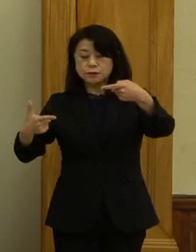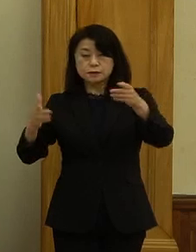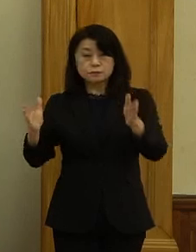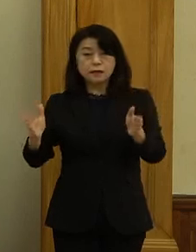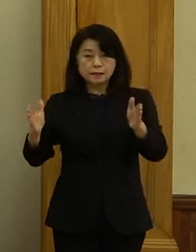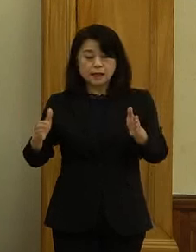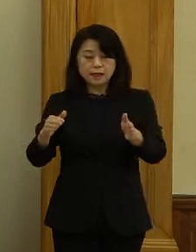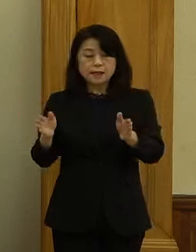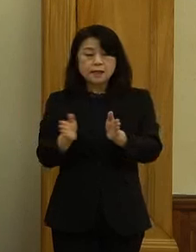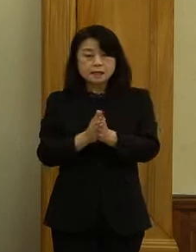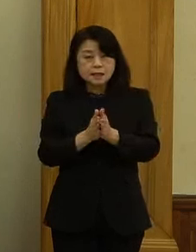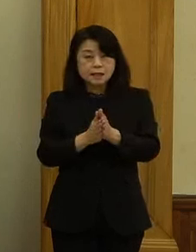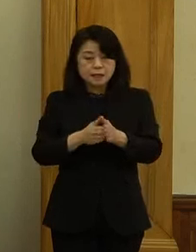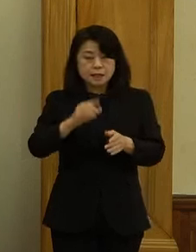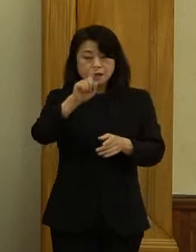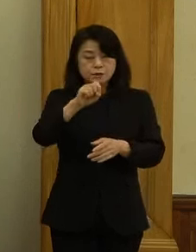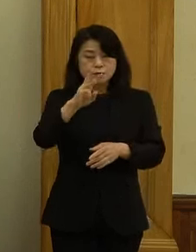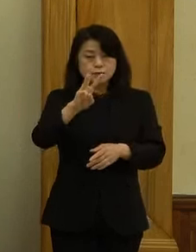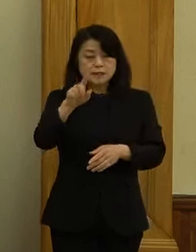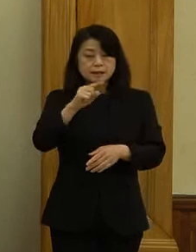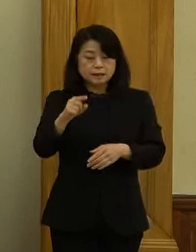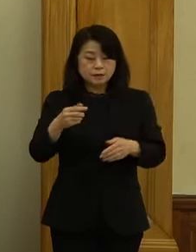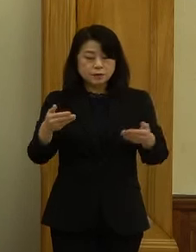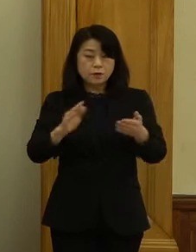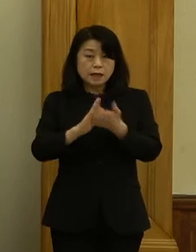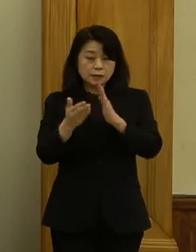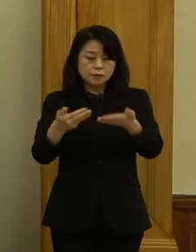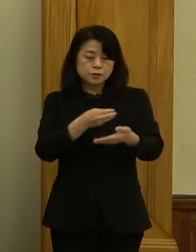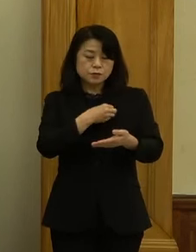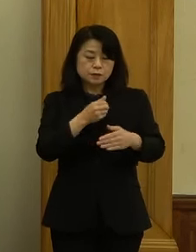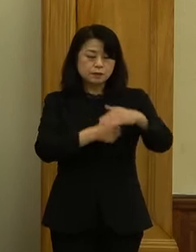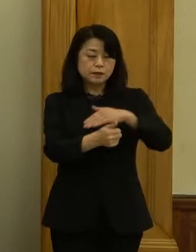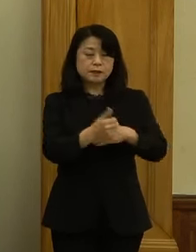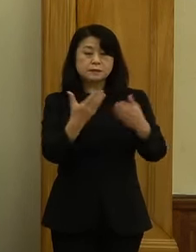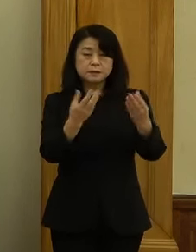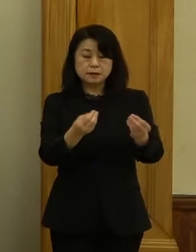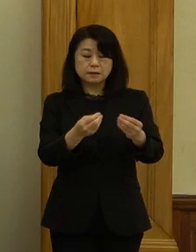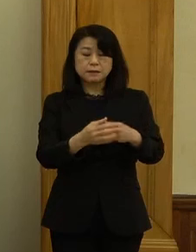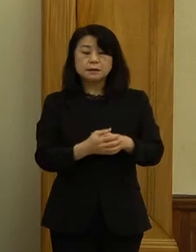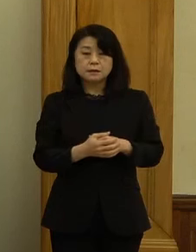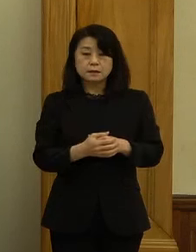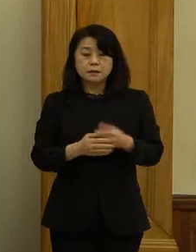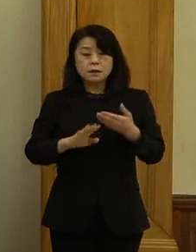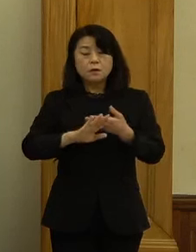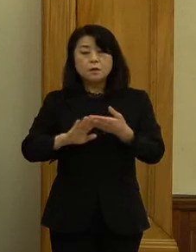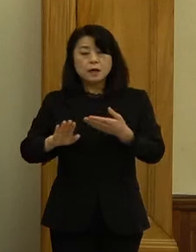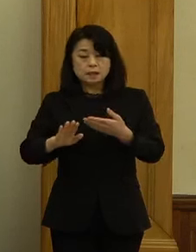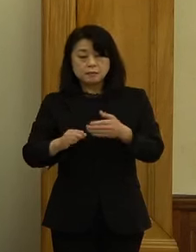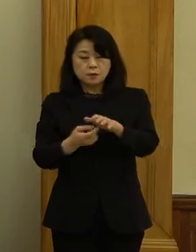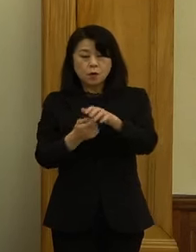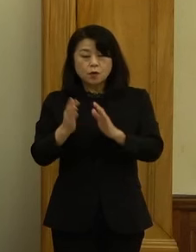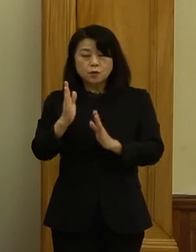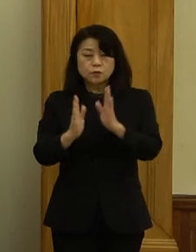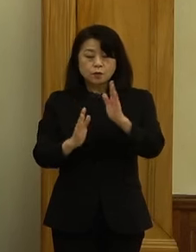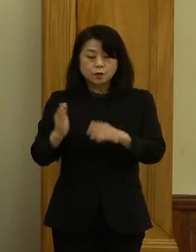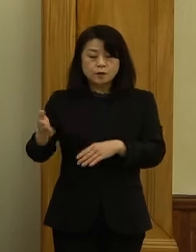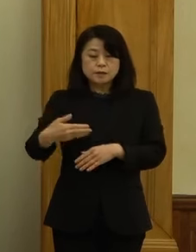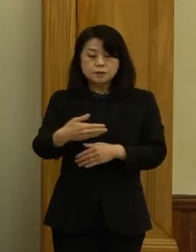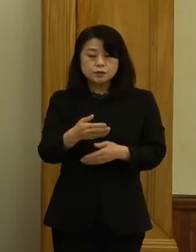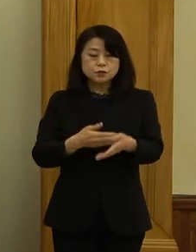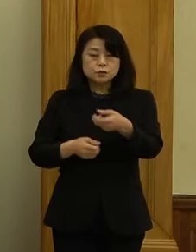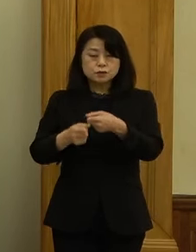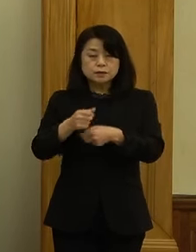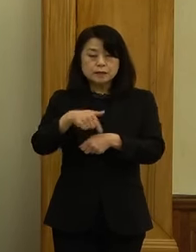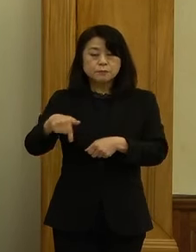かけて計13名の県職員を派遣しておりますえ他にも農林水産部においては